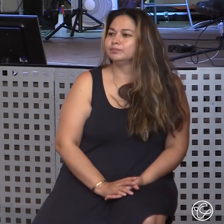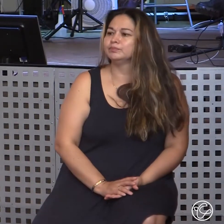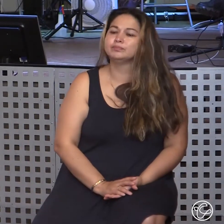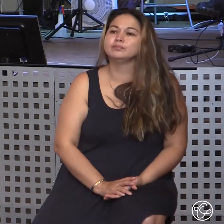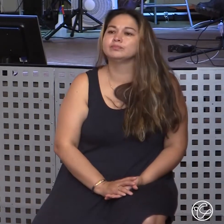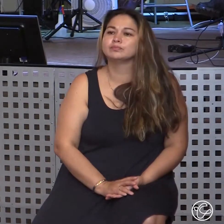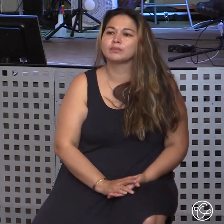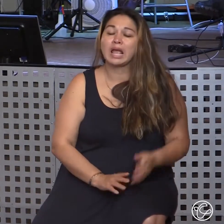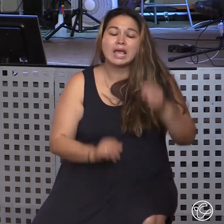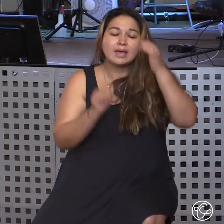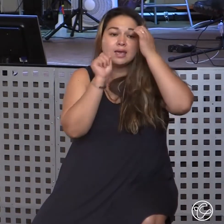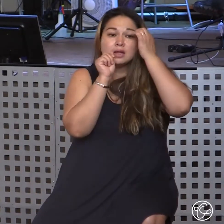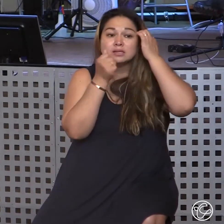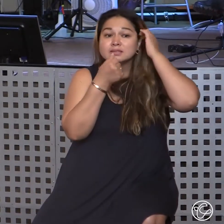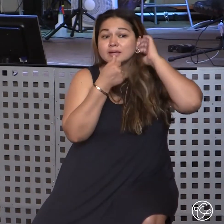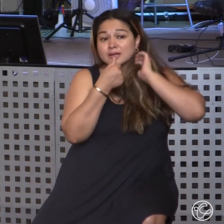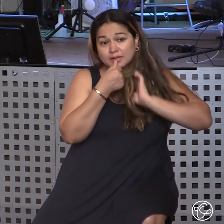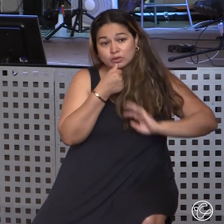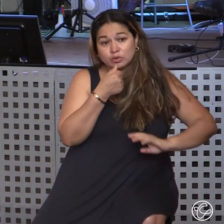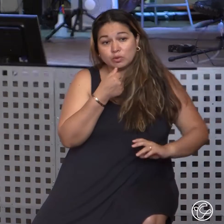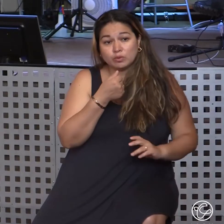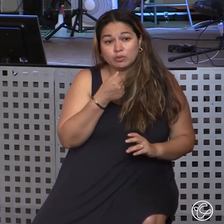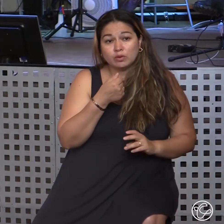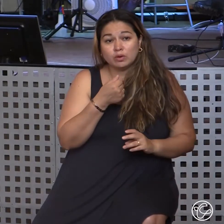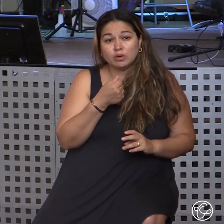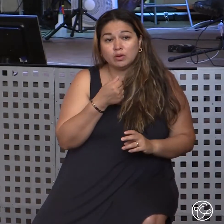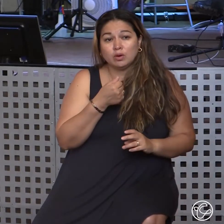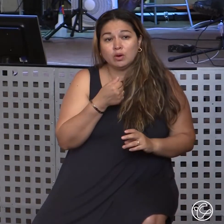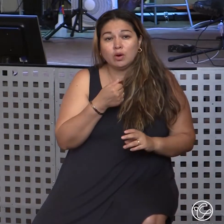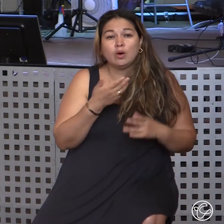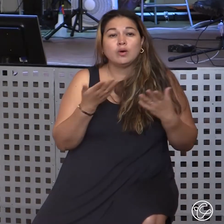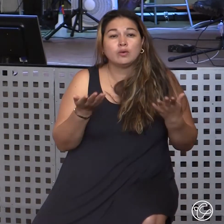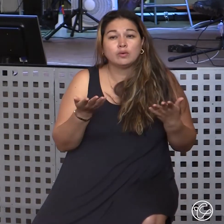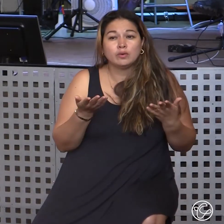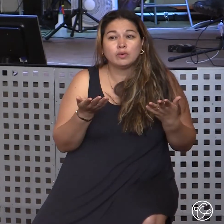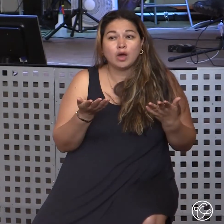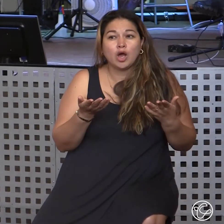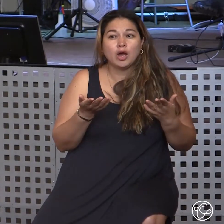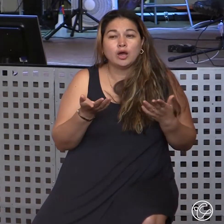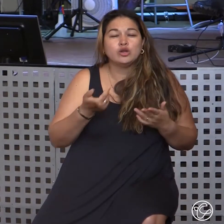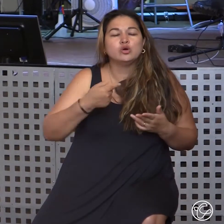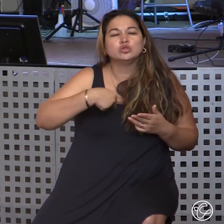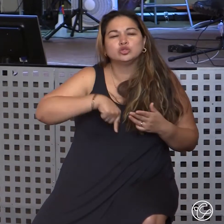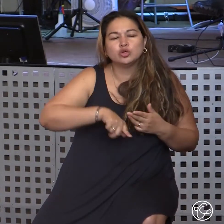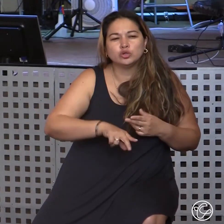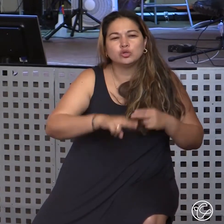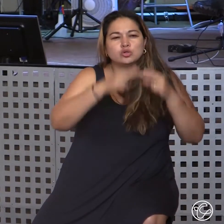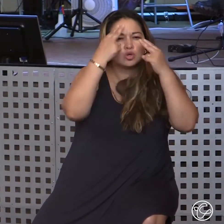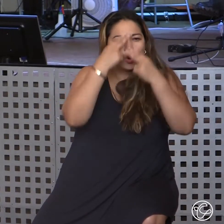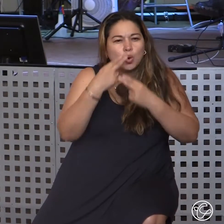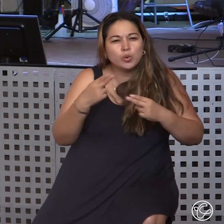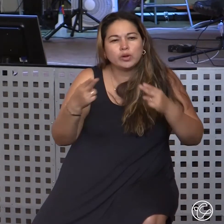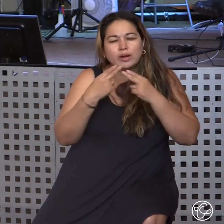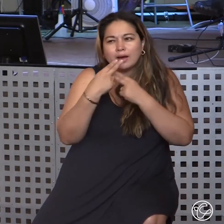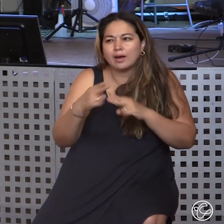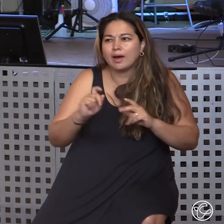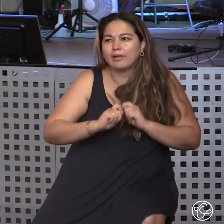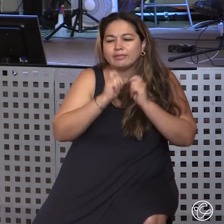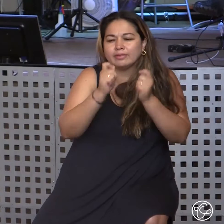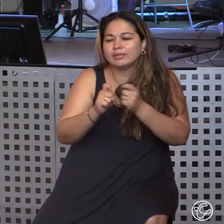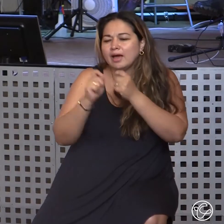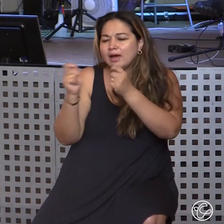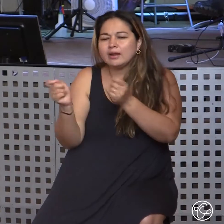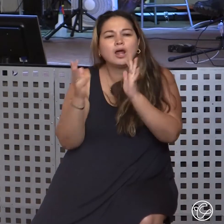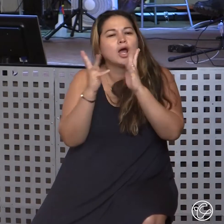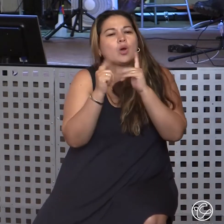No. El secreto es cuánta honra estamos dispuestos a dar.